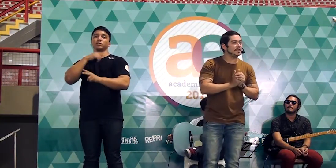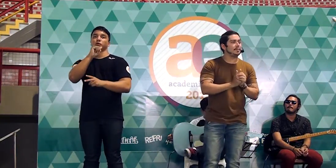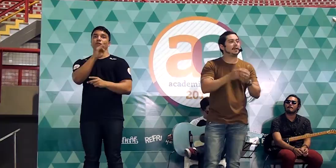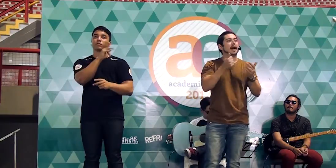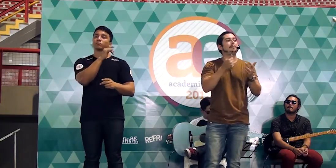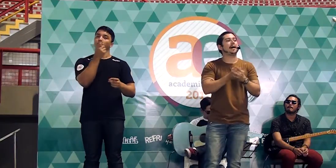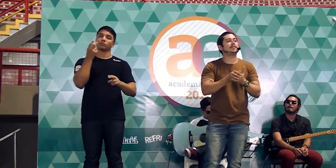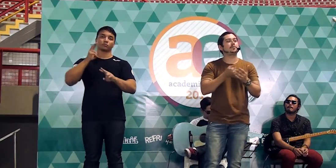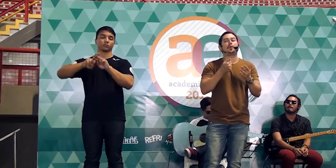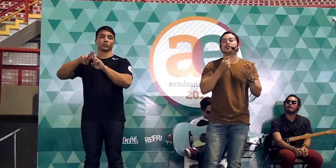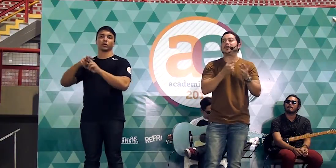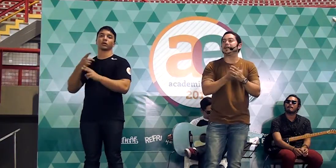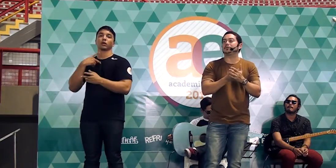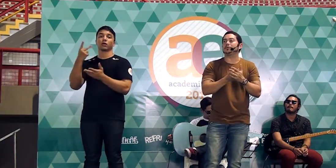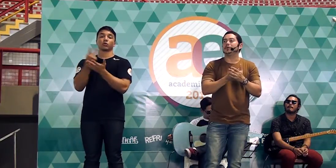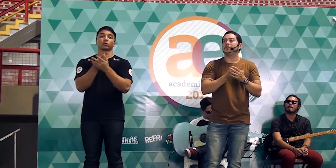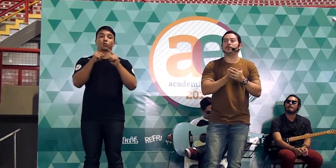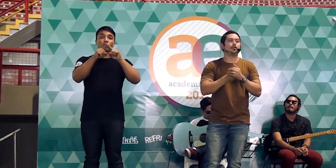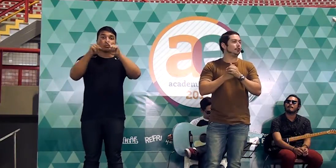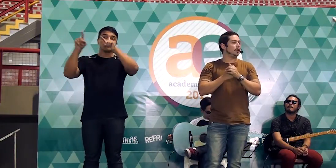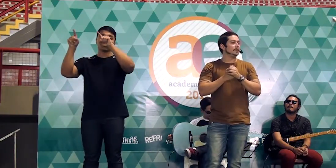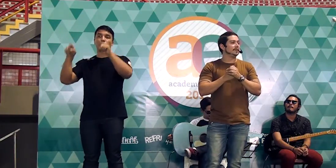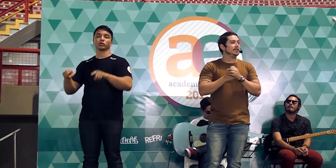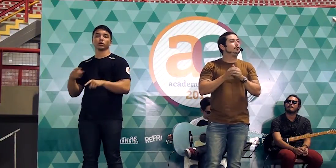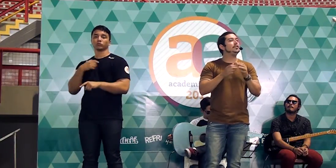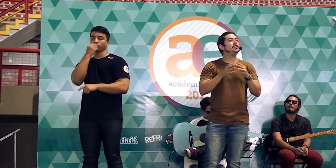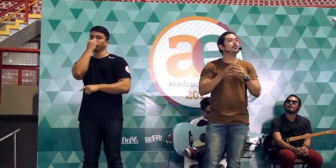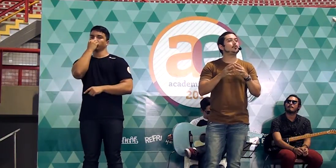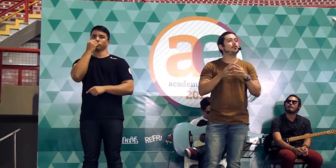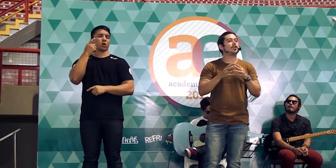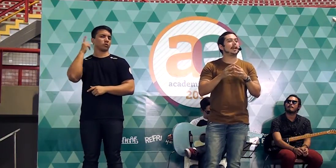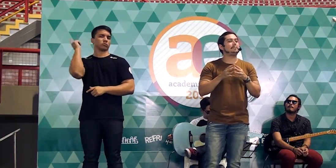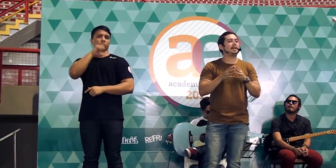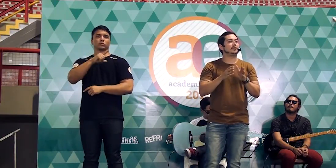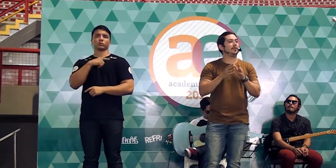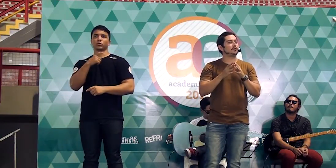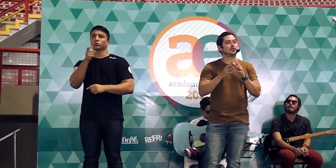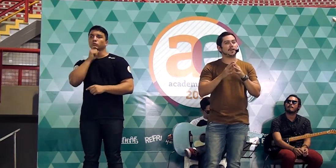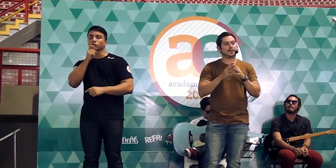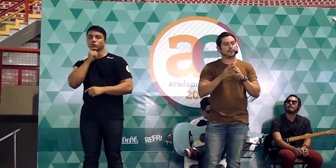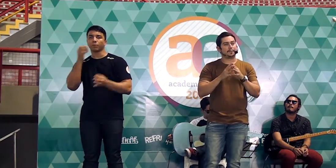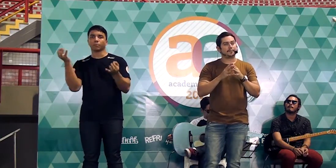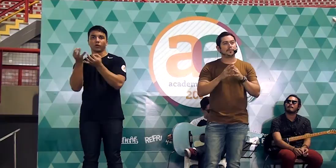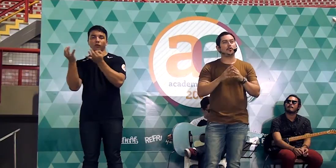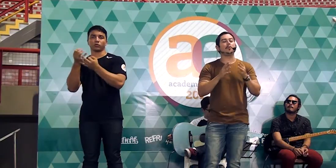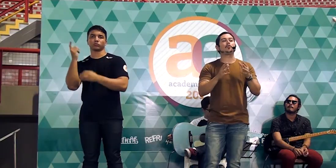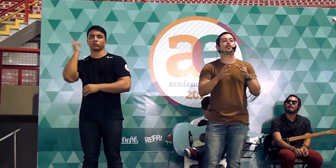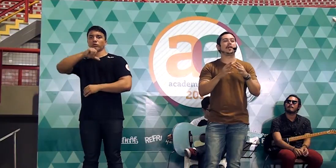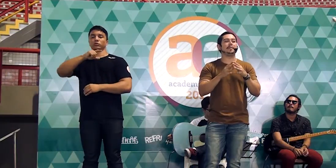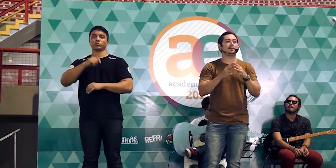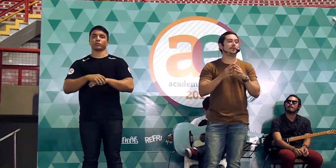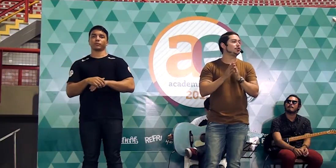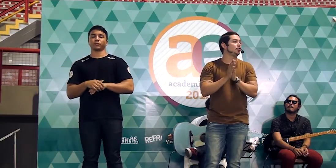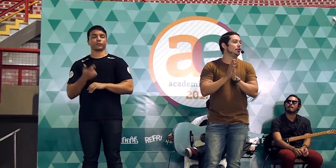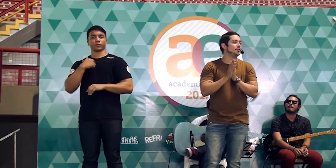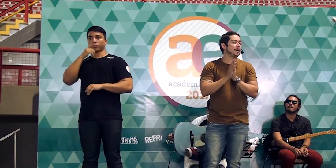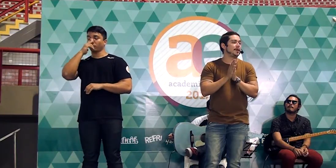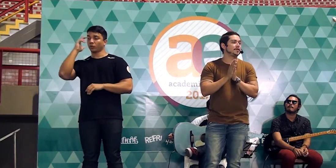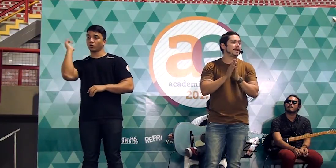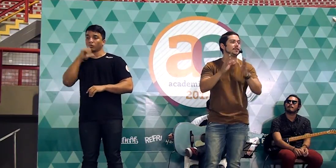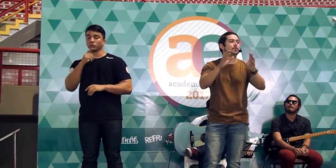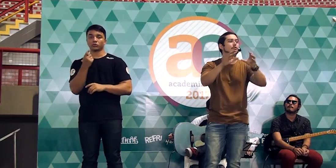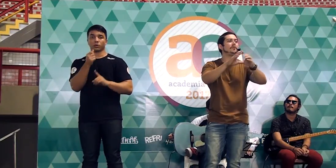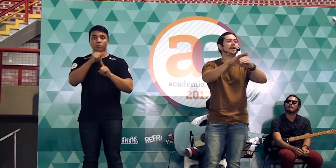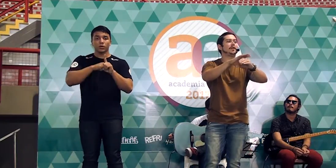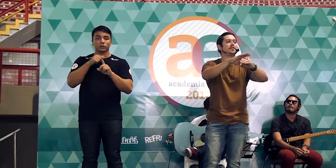mas poderia ser preso. Rapaz, o projeto funcionou, ó. No início o congelamento foi um sucesso. Como o congelamento funcionou nos